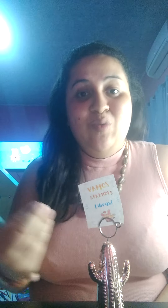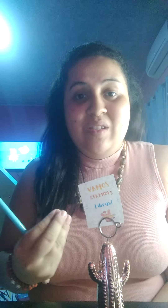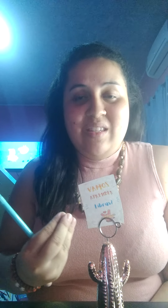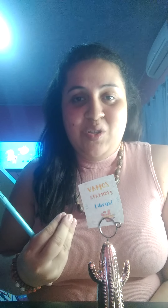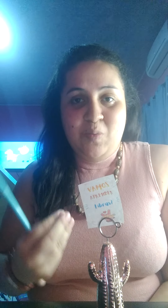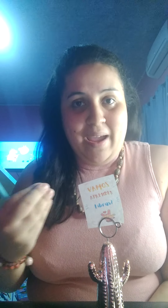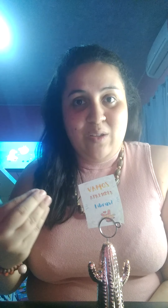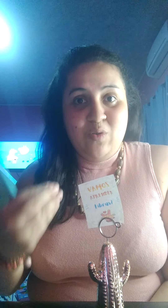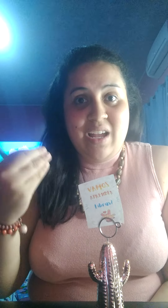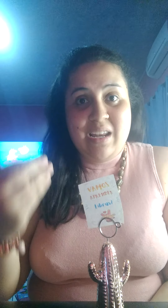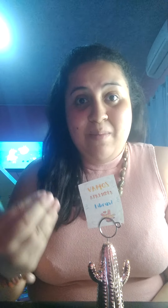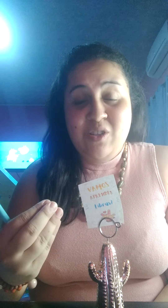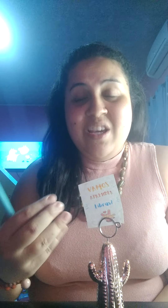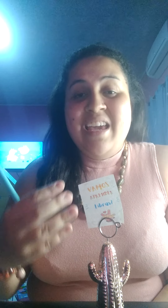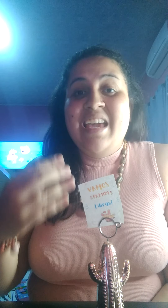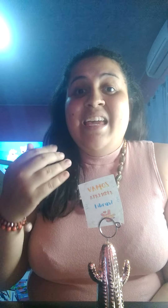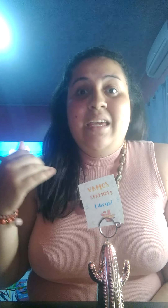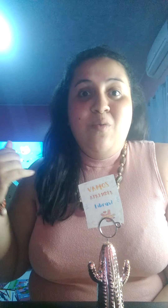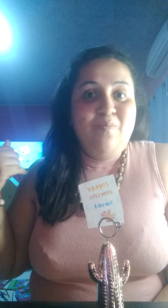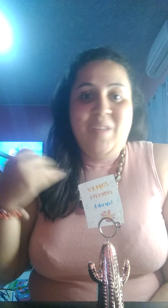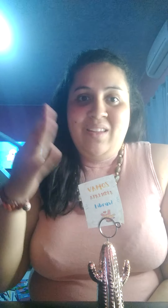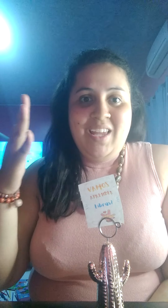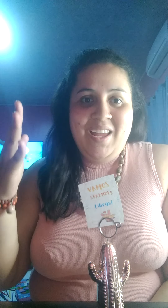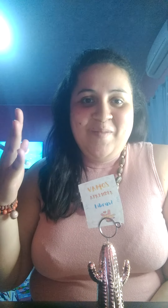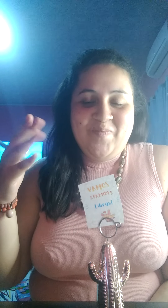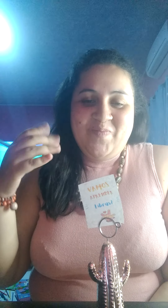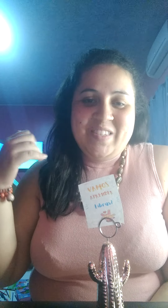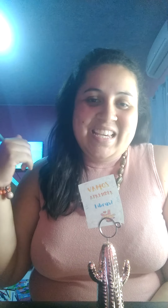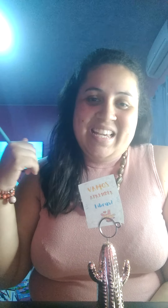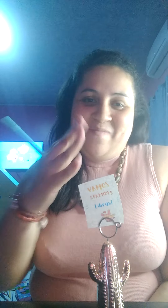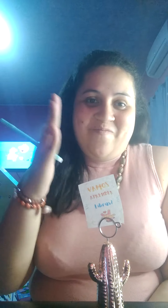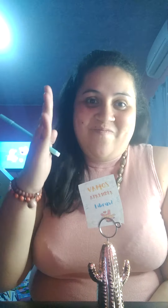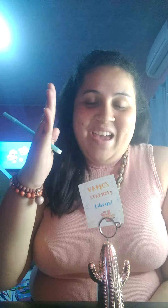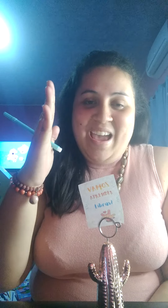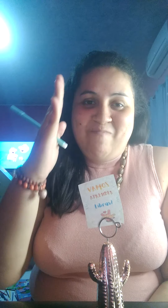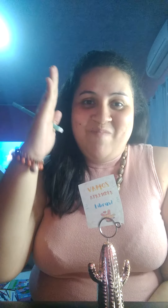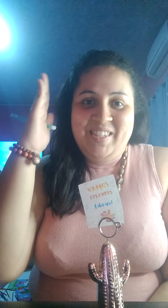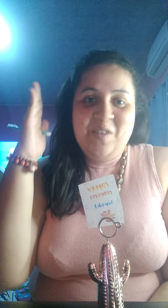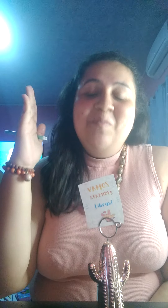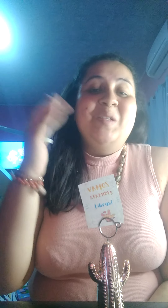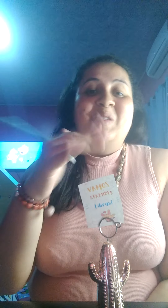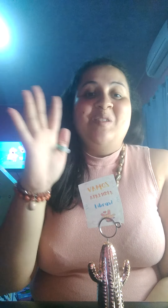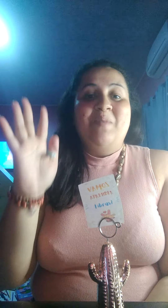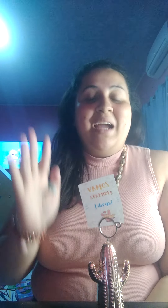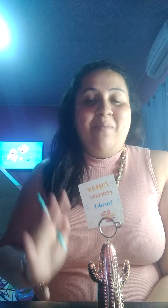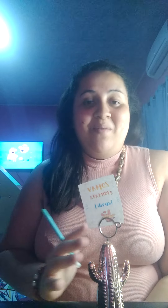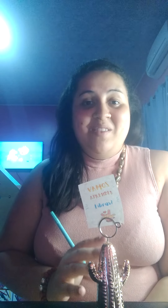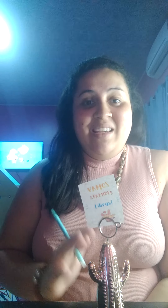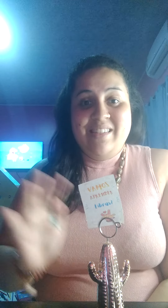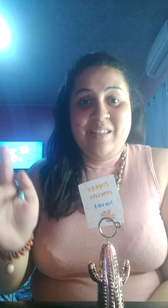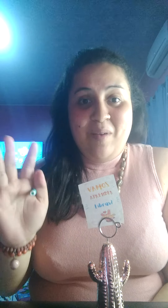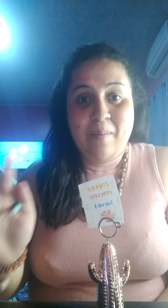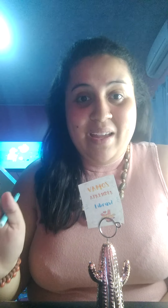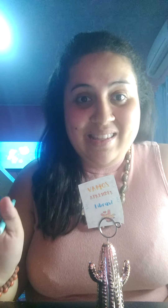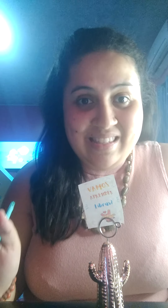esses aspectos da Libras. E eu tentei, em 5 minutos, explicar para vocês, e não é bem assim,